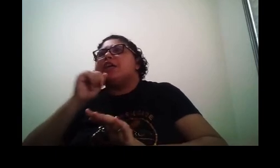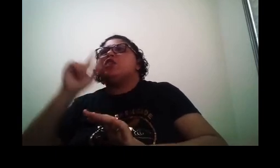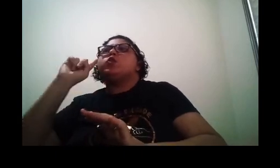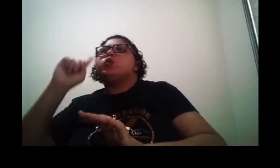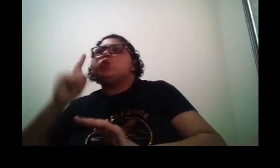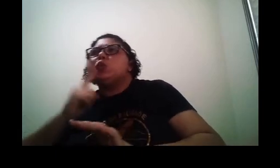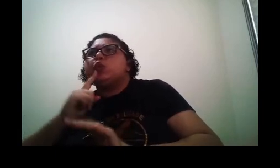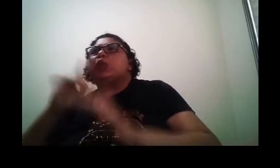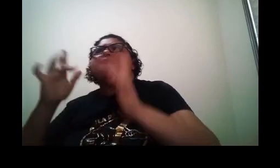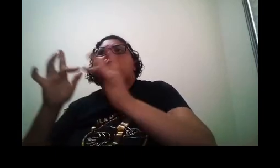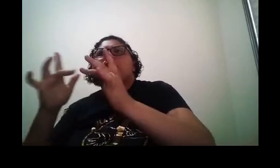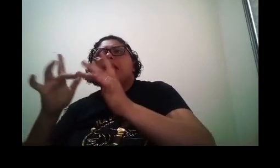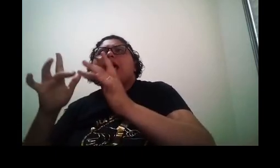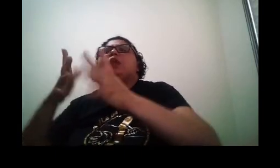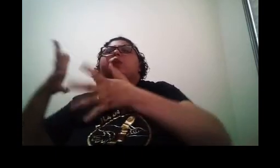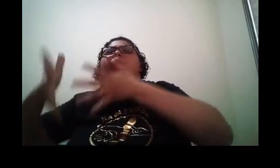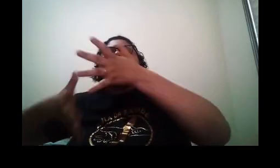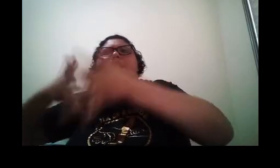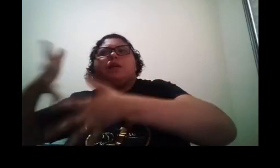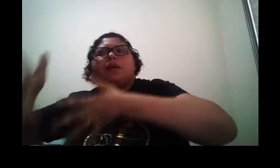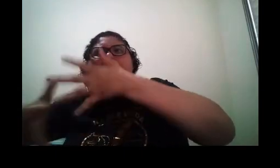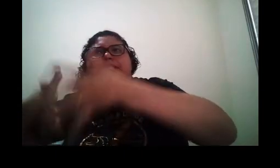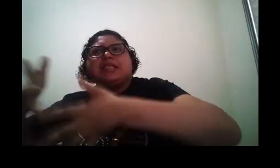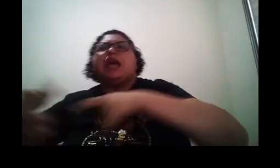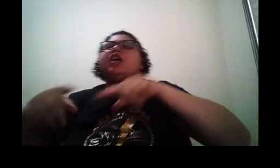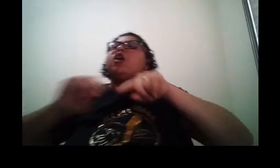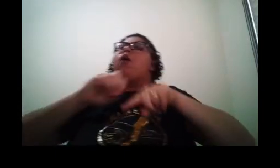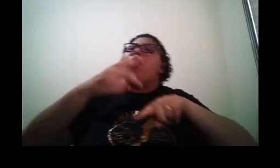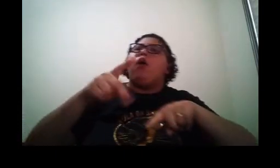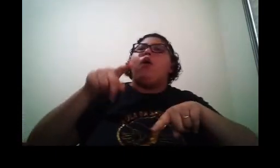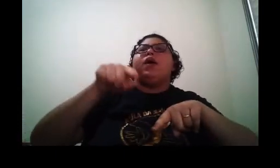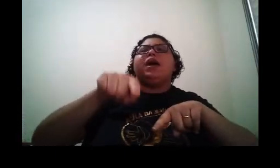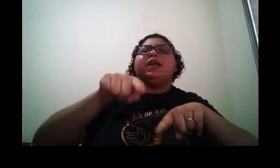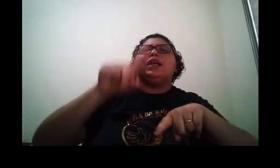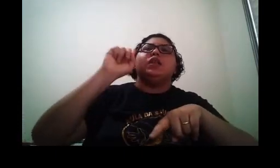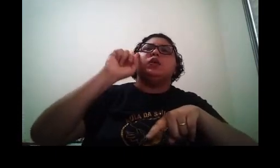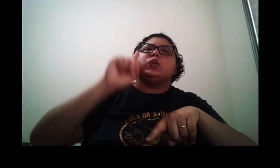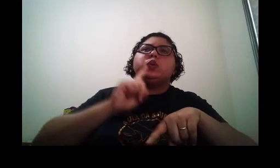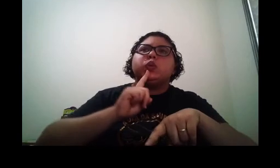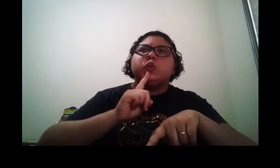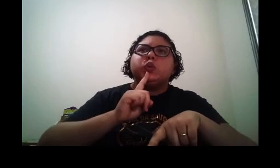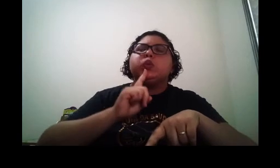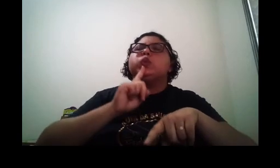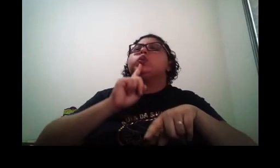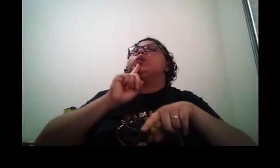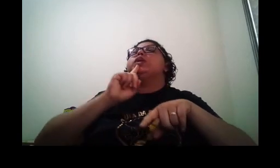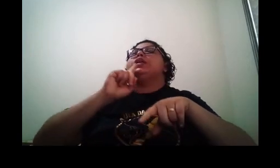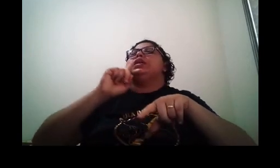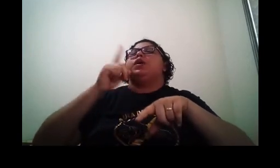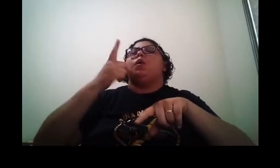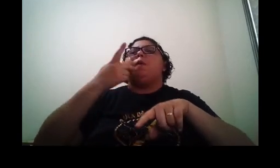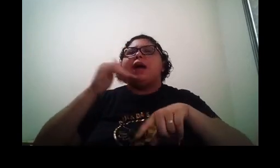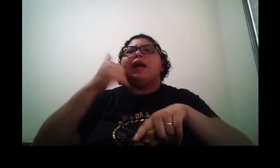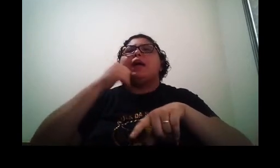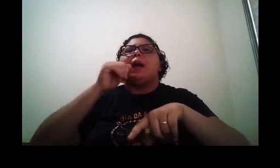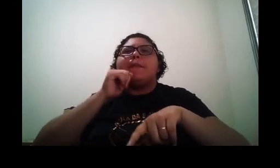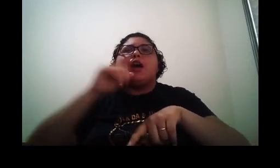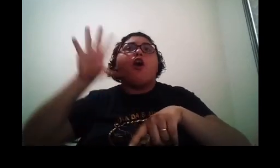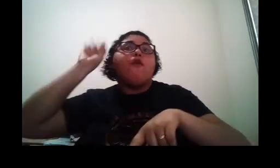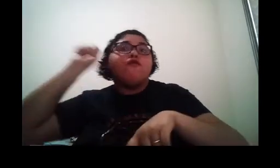de sinais desde pequeno. E aquele surdo que ele nasce onde a família é ouvinte, né? Um contexto